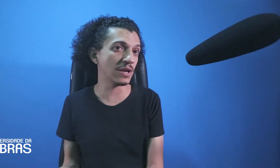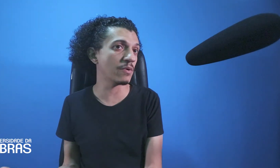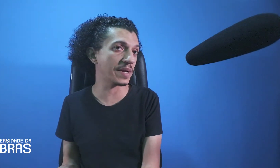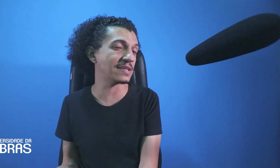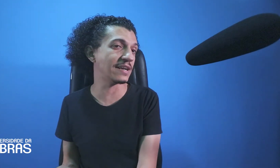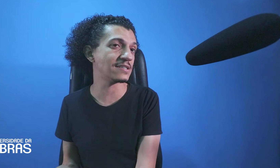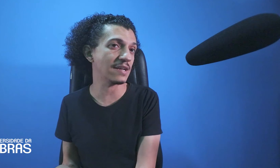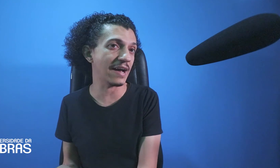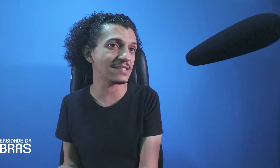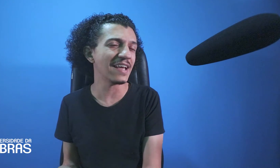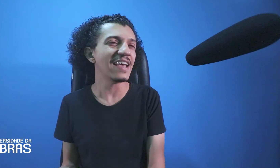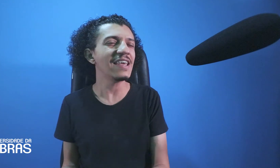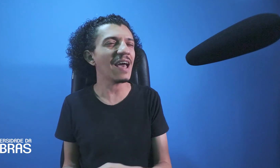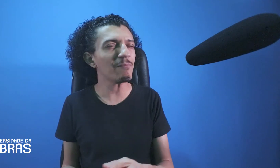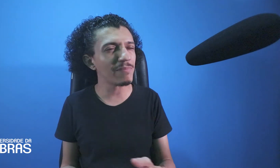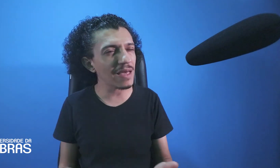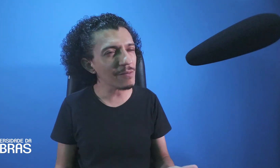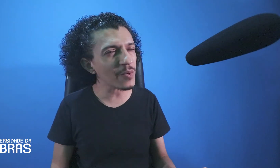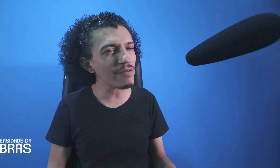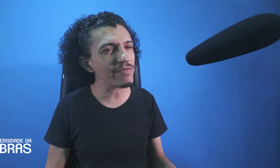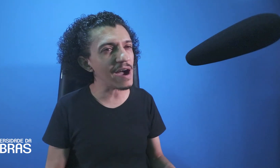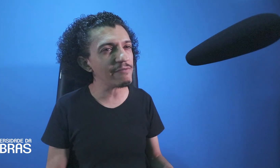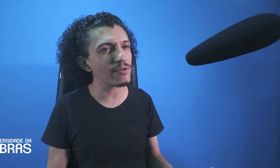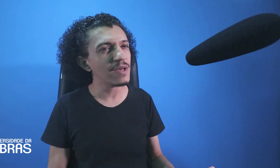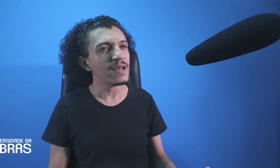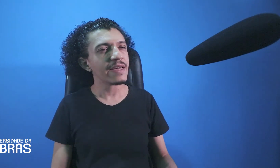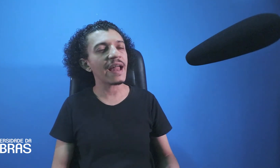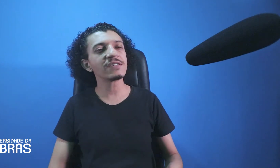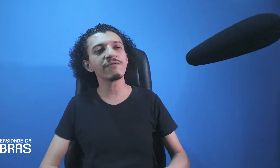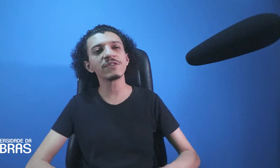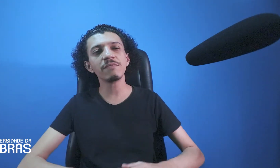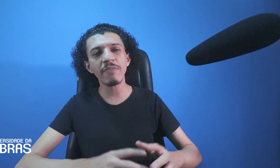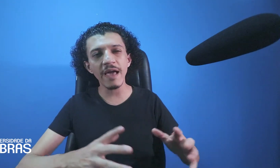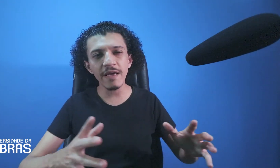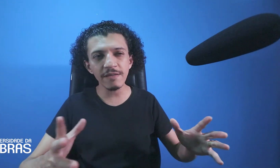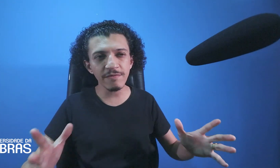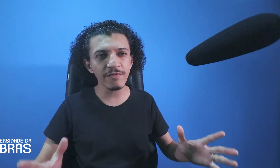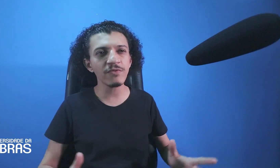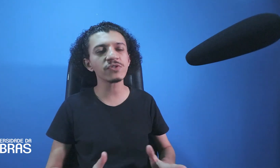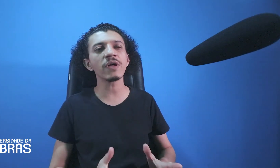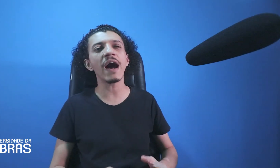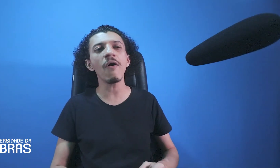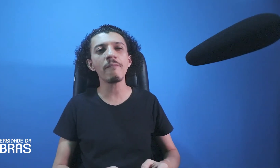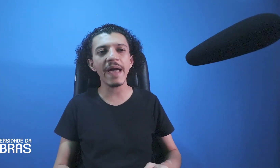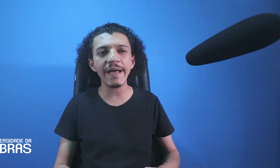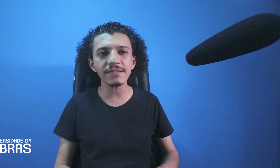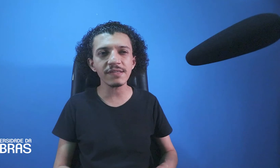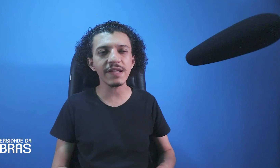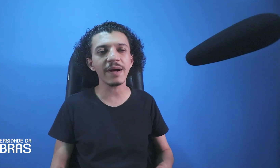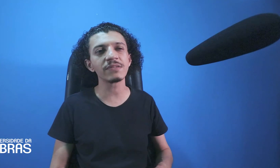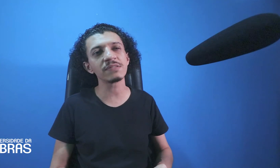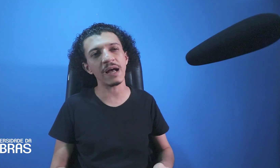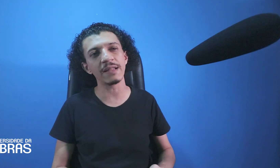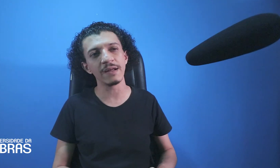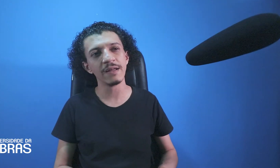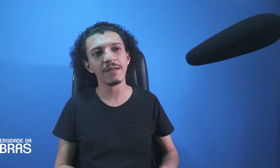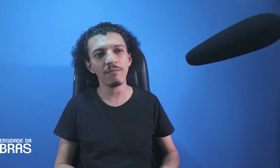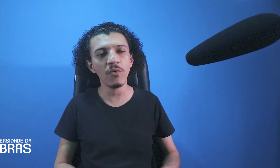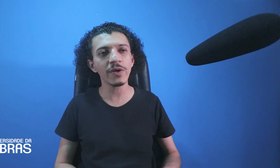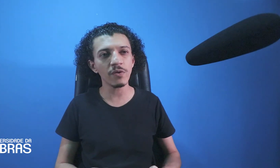língua brasileira de sinais, e é bem provável que ela já fosse bem funcional, bem sistematizada. Muito